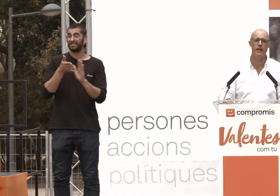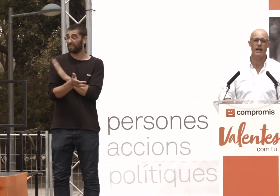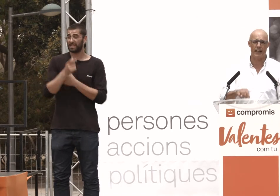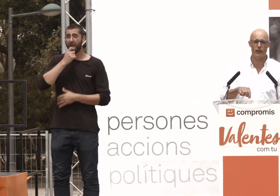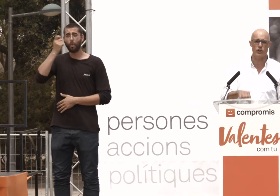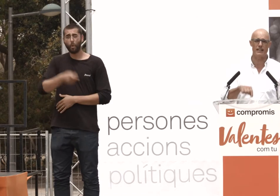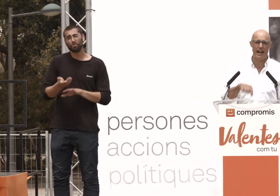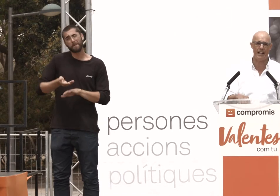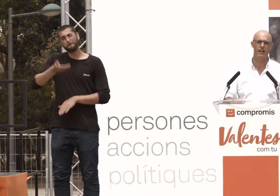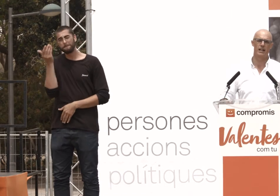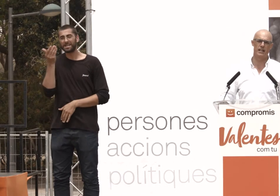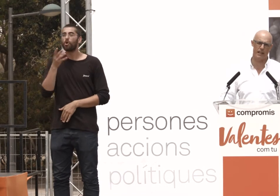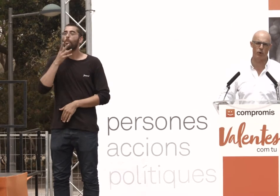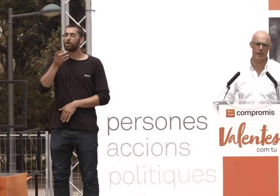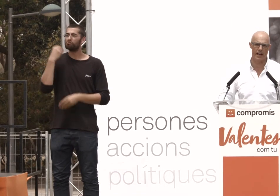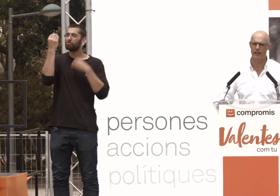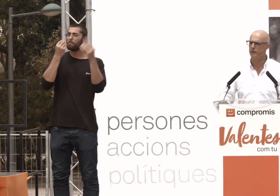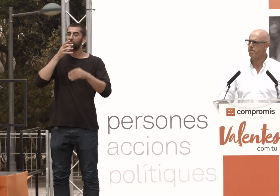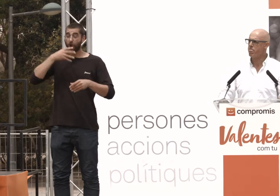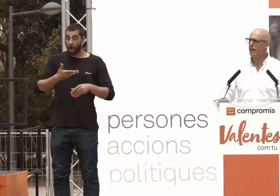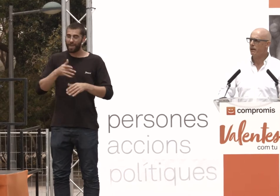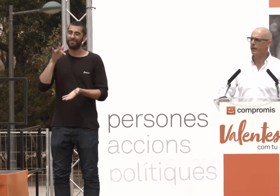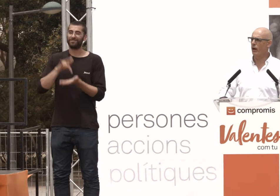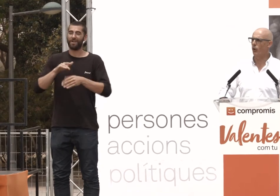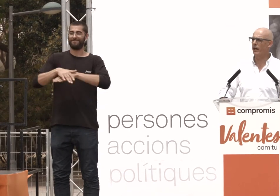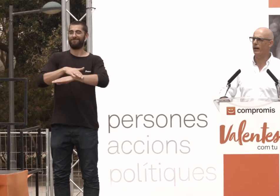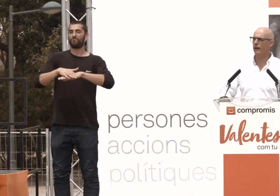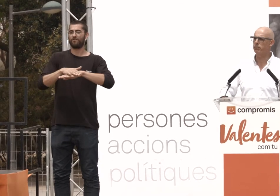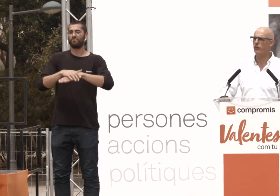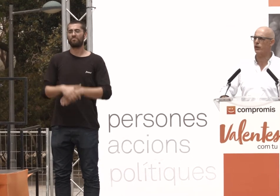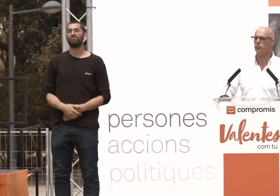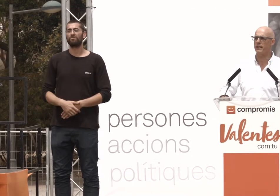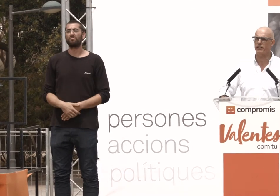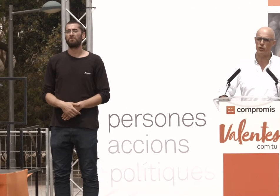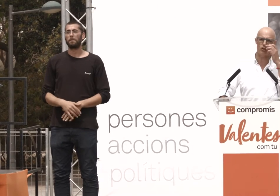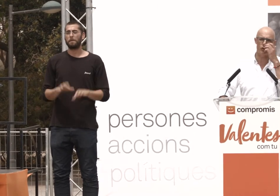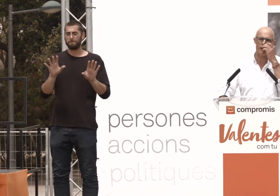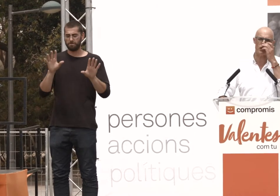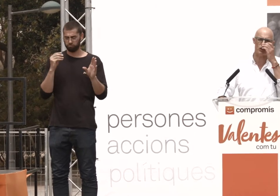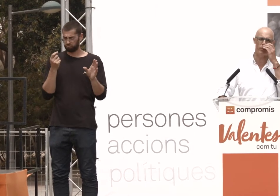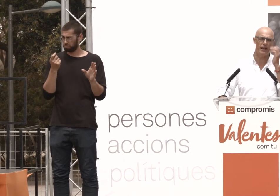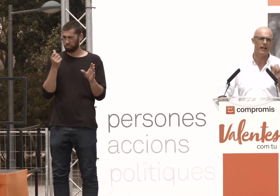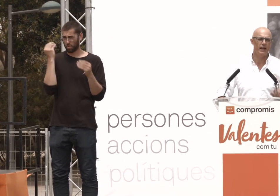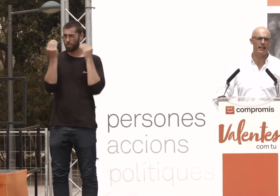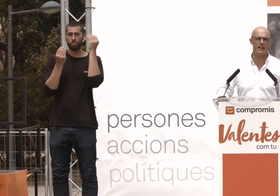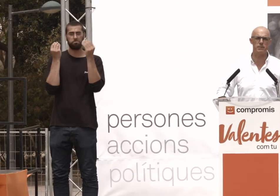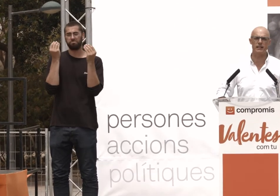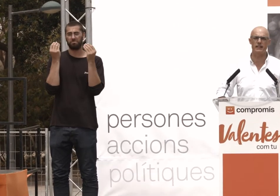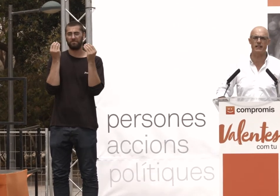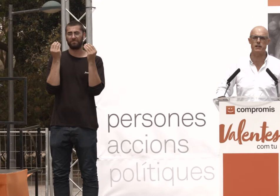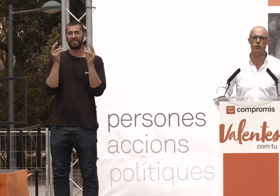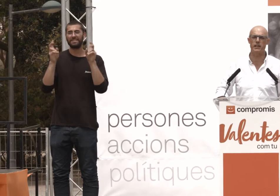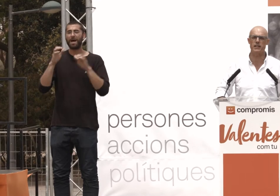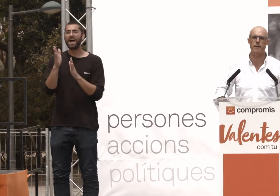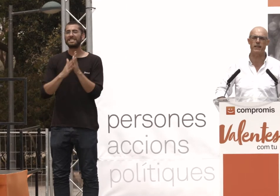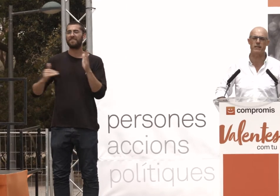també crec que nosaltres ara estem governant. Mireu, vull fer-vos un parell de reflexions només sobre la transversalitat de